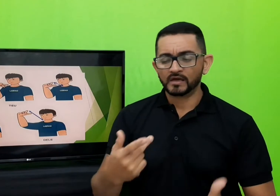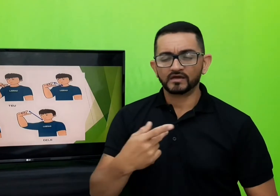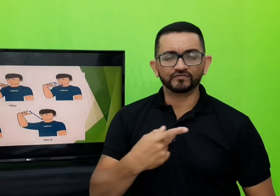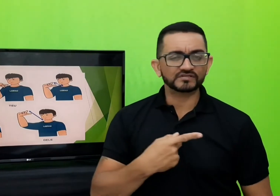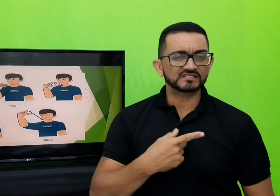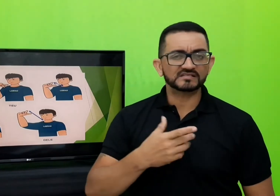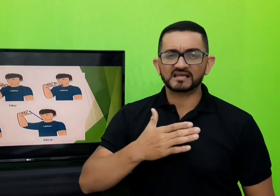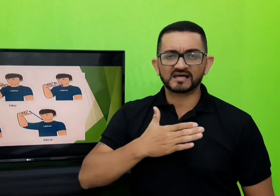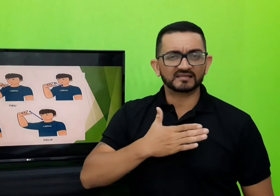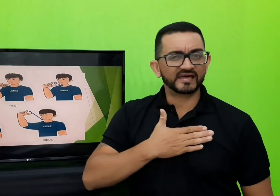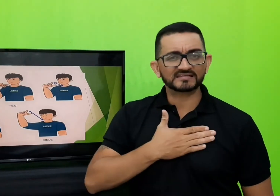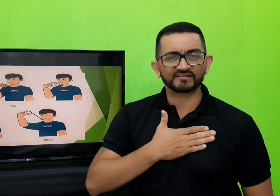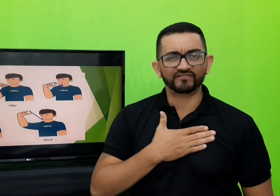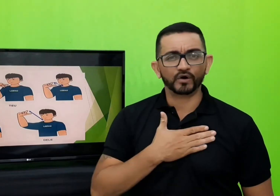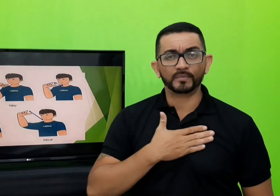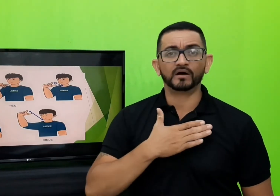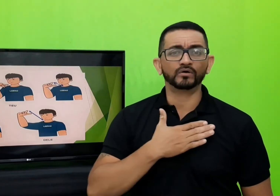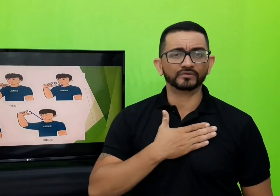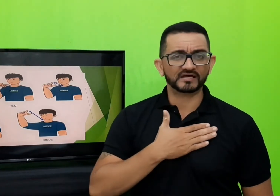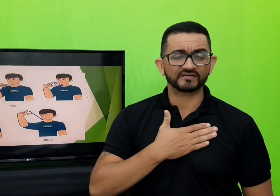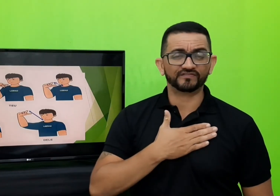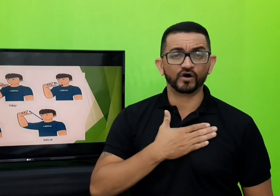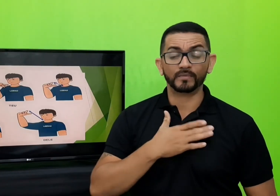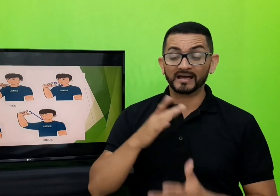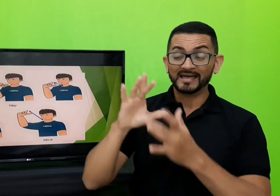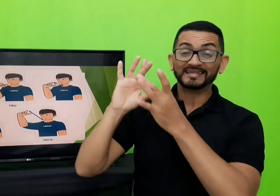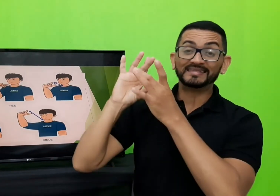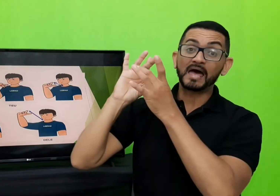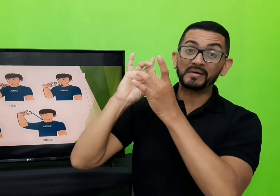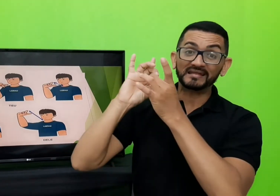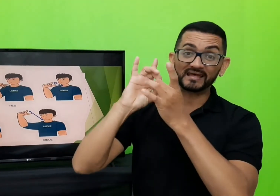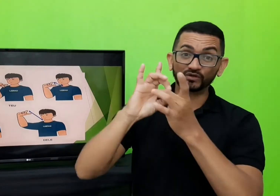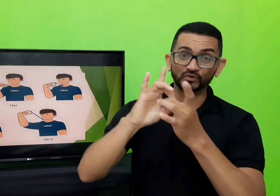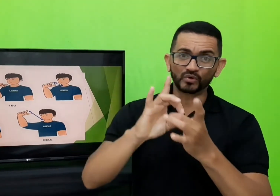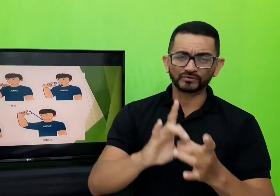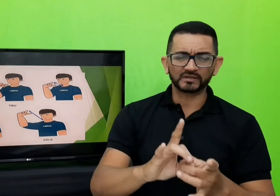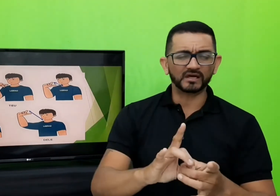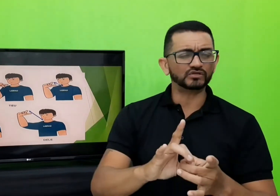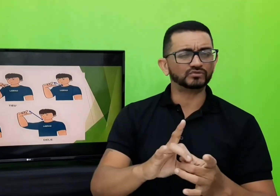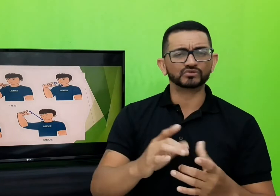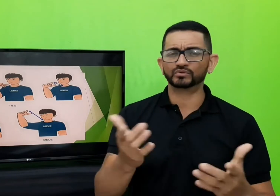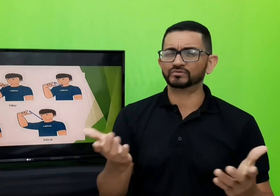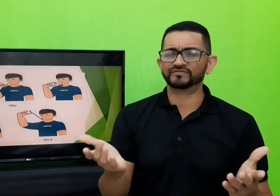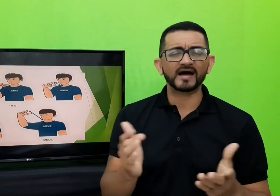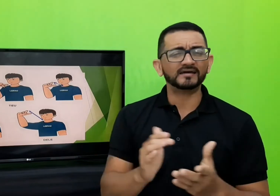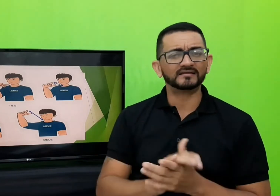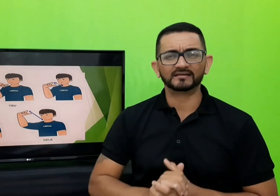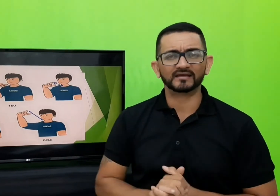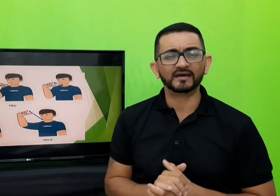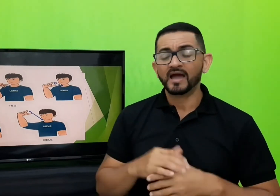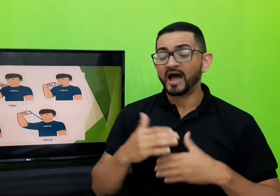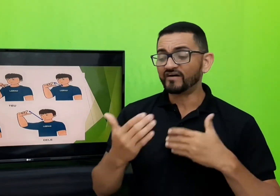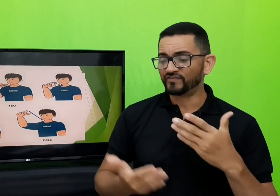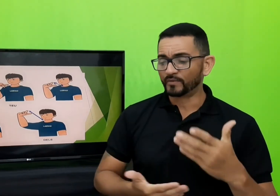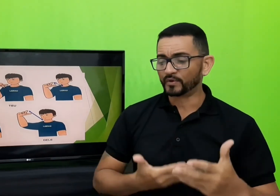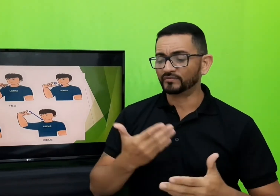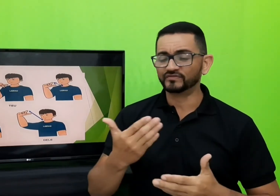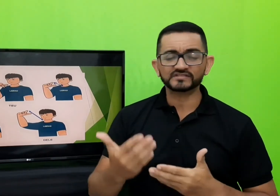e você sinalizar dessa forma ou dessa forma, dependendo do contexto, o surdo vai entender a forma como